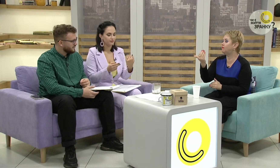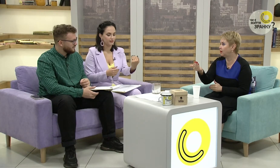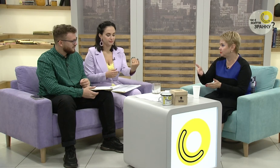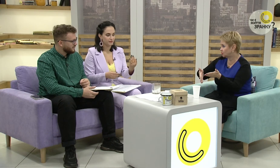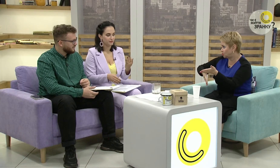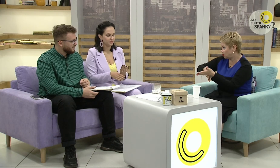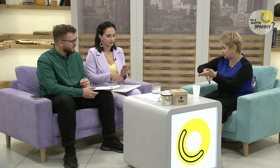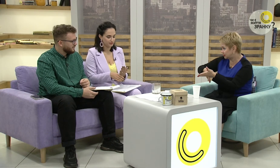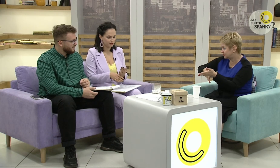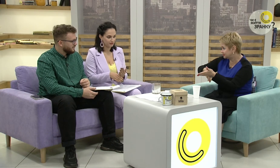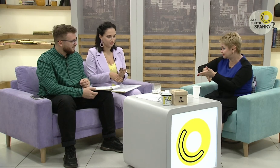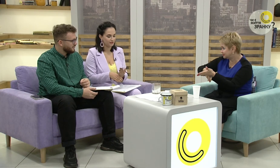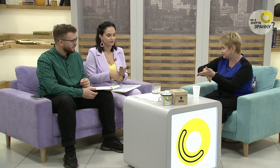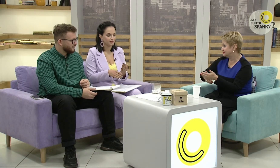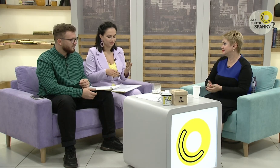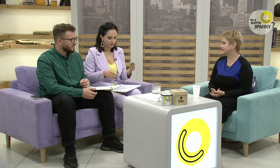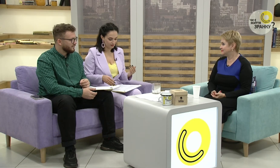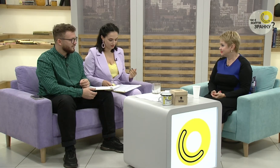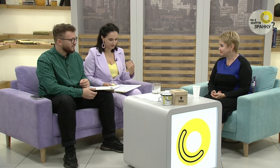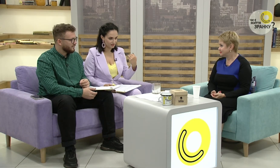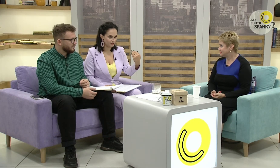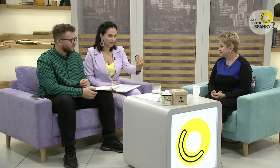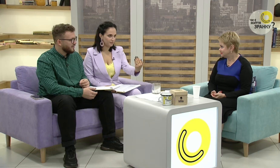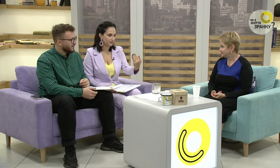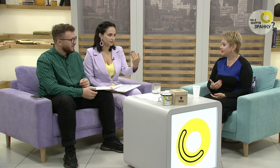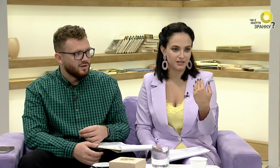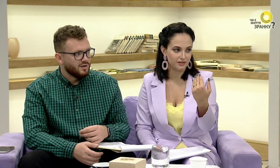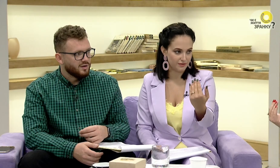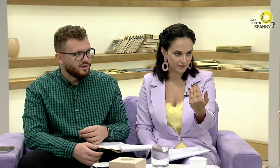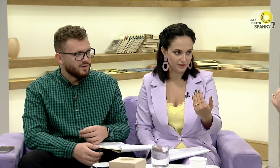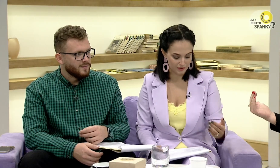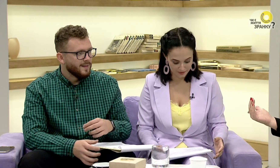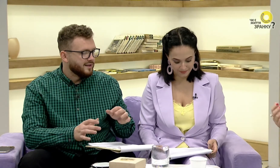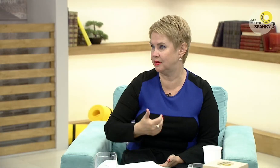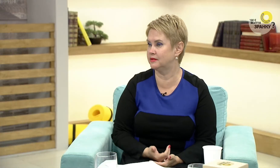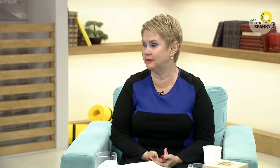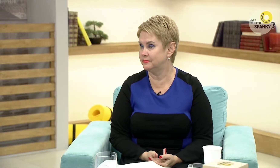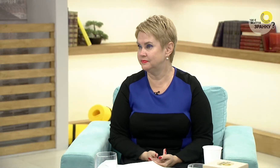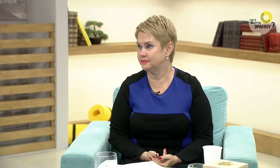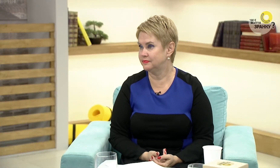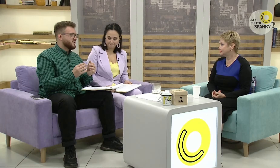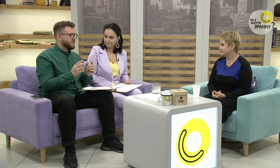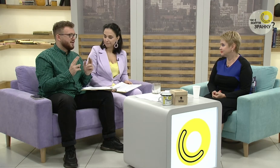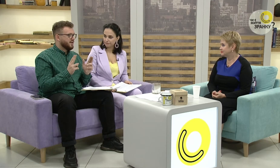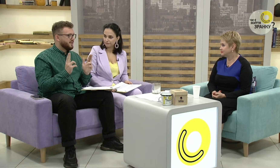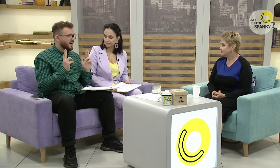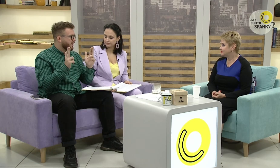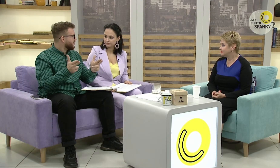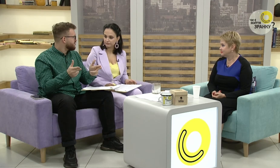вам допомогти. Так, це вам і це... Вам, це чоловік, так. У мене такі асоціації. Як, я не розумію,